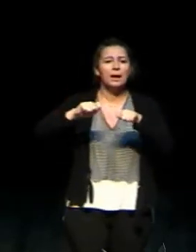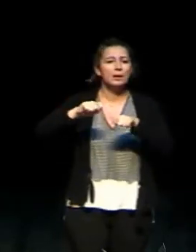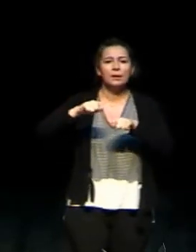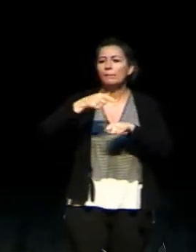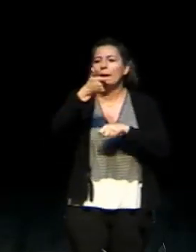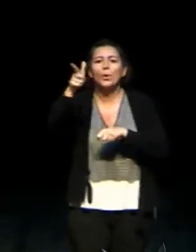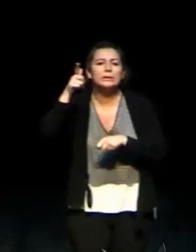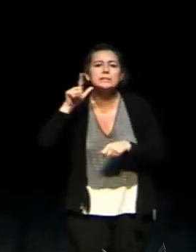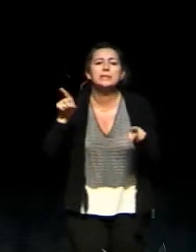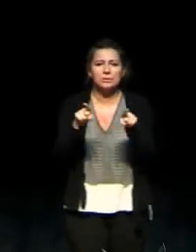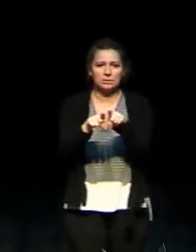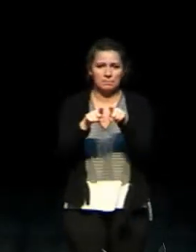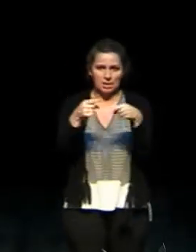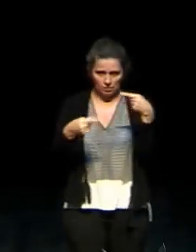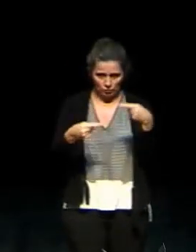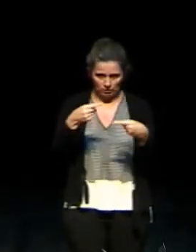Assim como de outras línguas também para Libras.